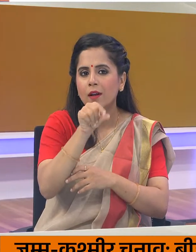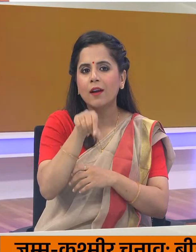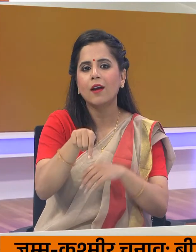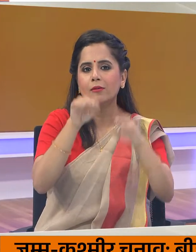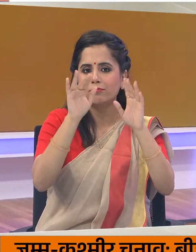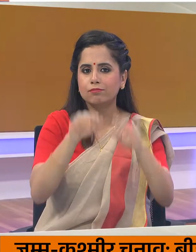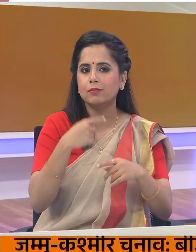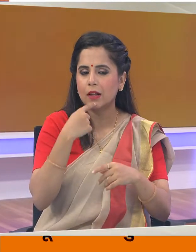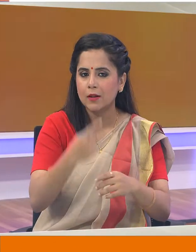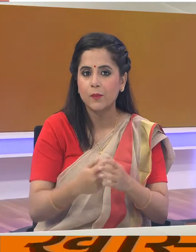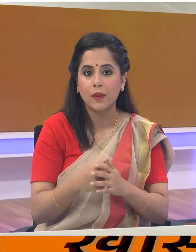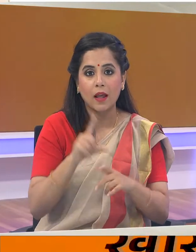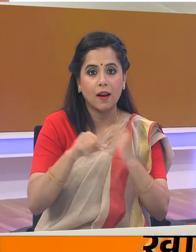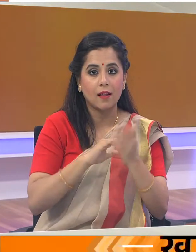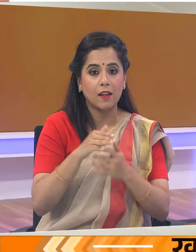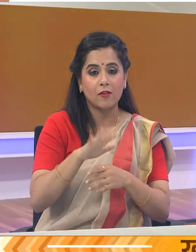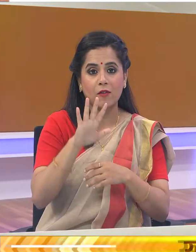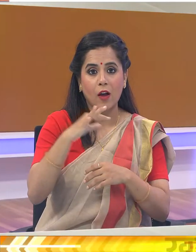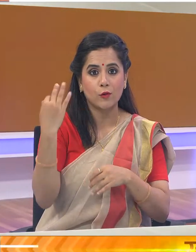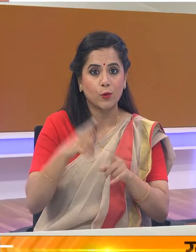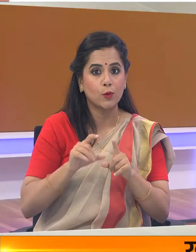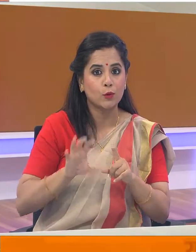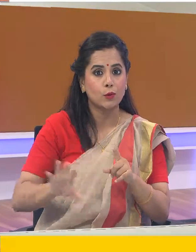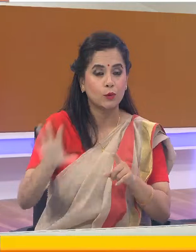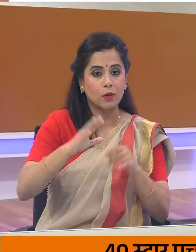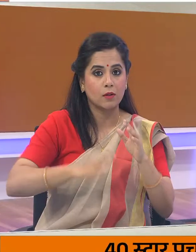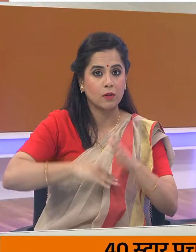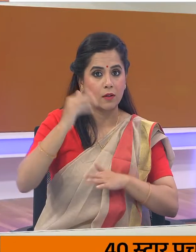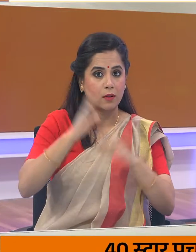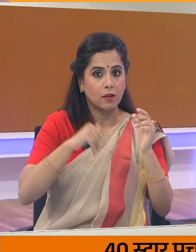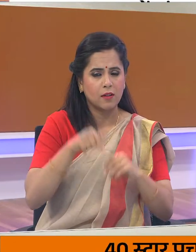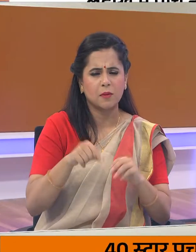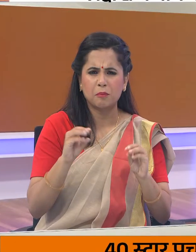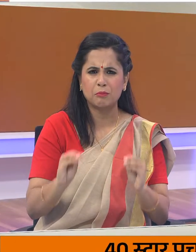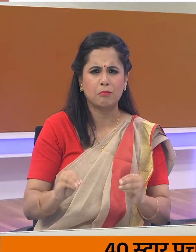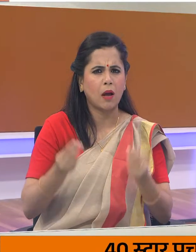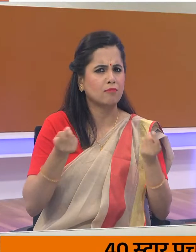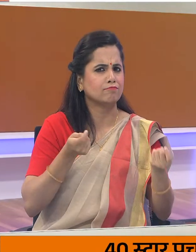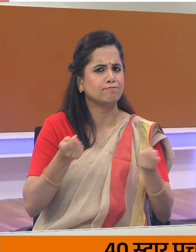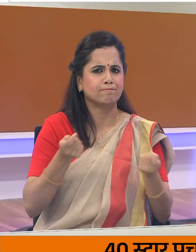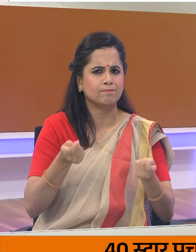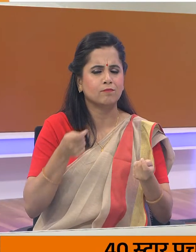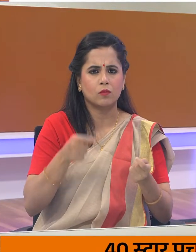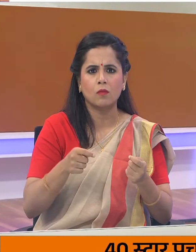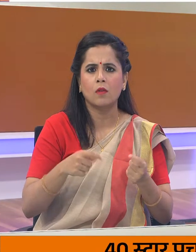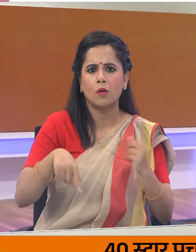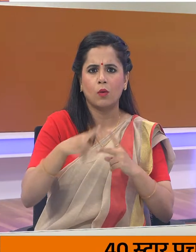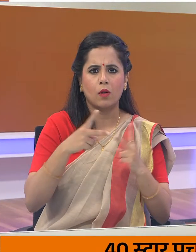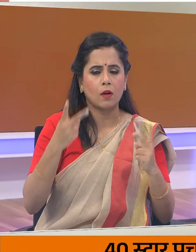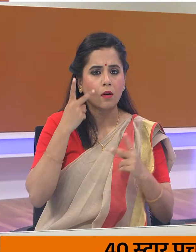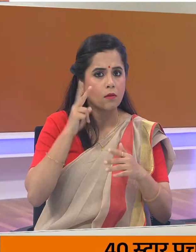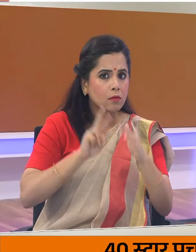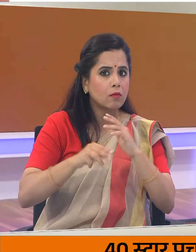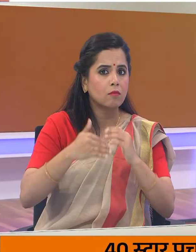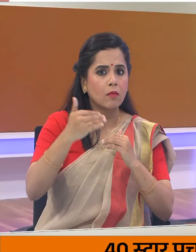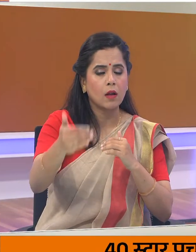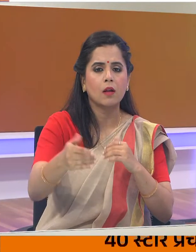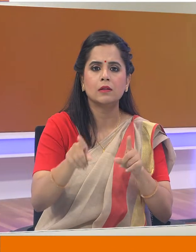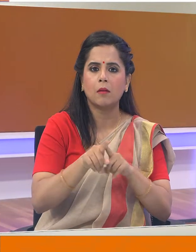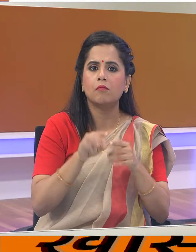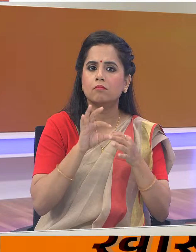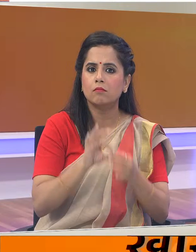लिखा, लद्दाख में 5 नए जिलों का निर्माण बेहतर प्रशासन और समृद्धि की दिशा में एक कदम